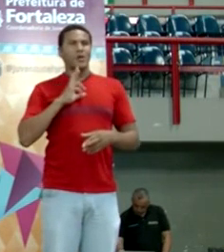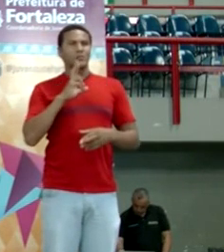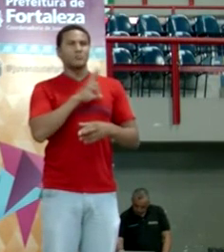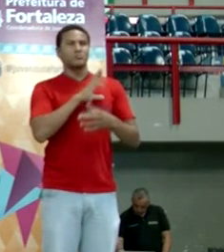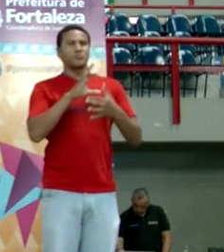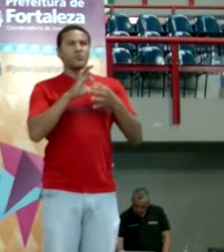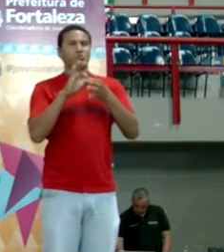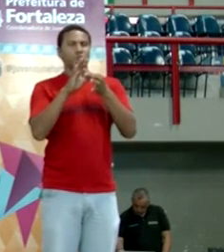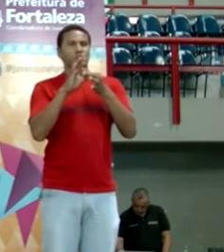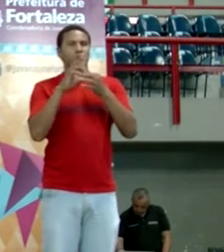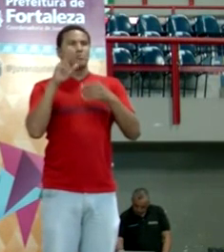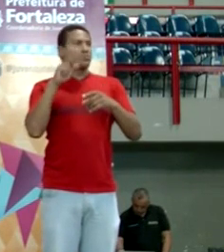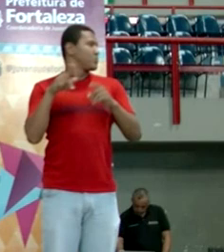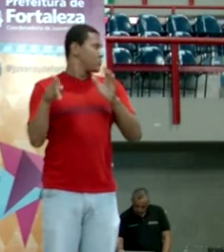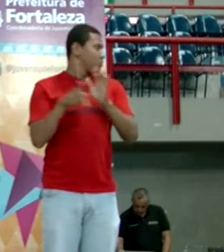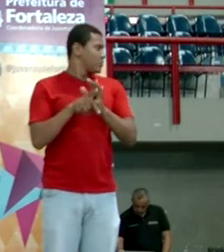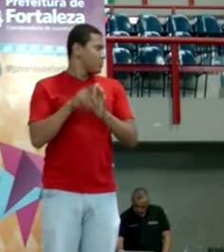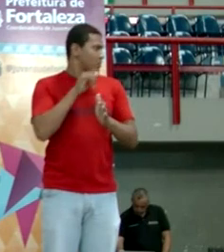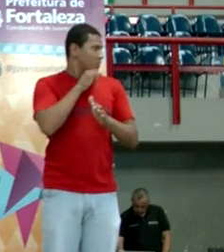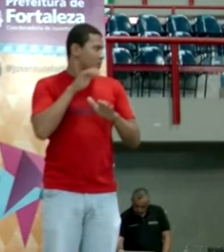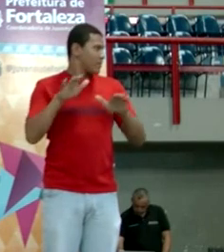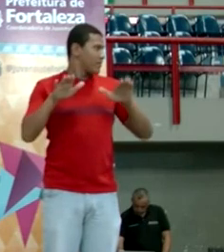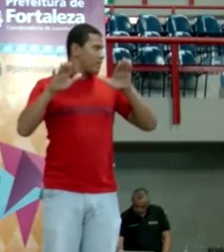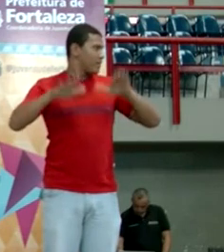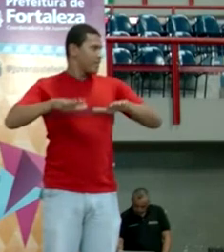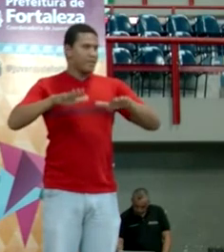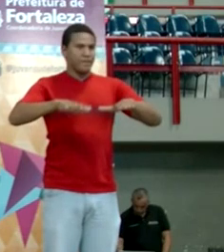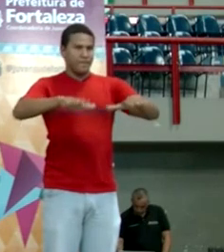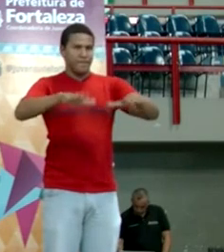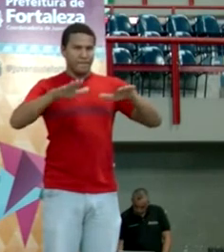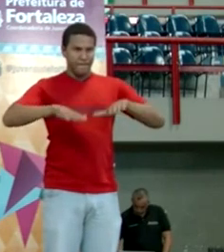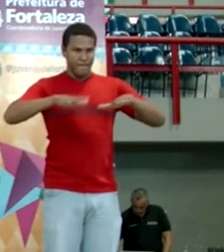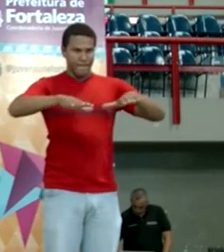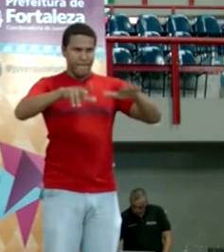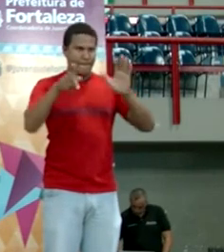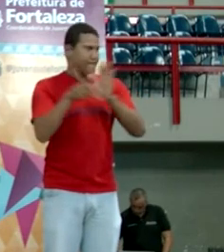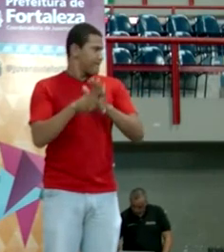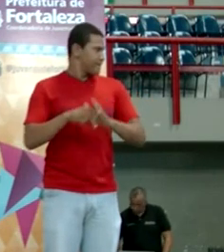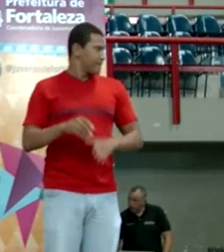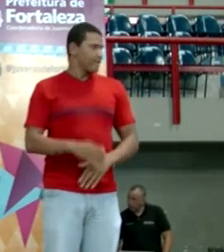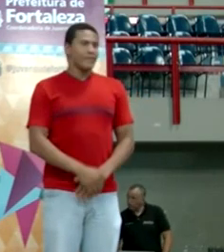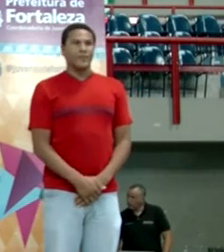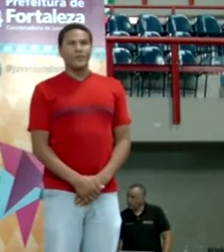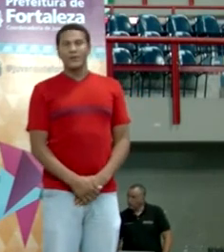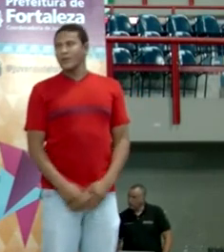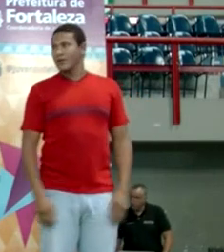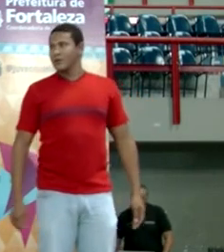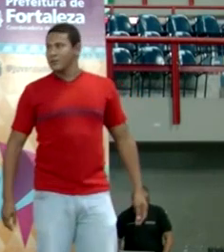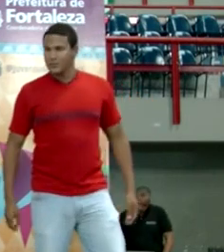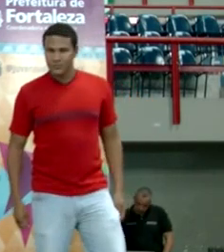mandatos consecutivos. Bote logo aí o primeiro OBS, tá?